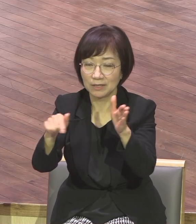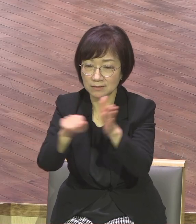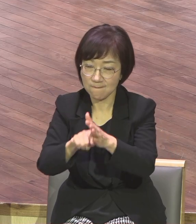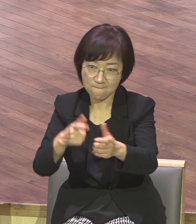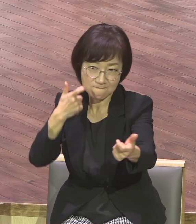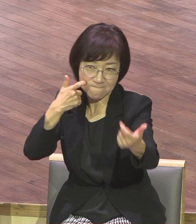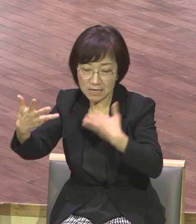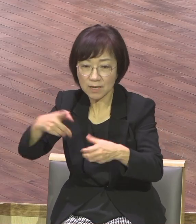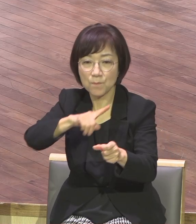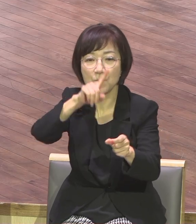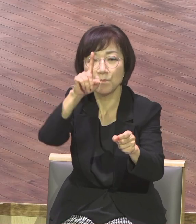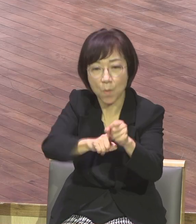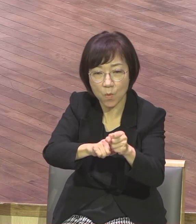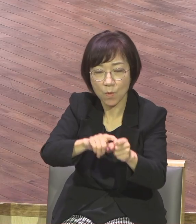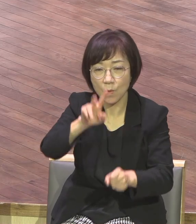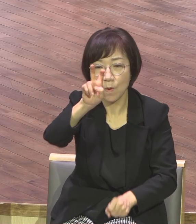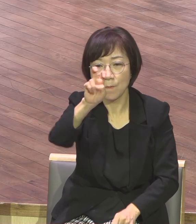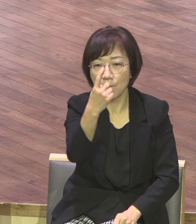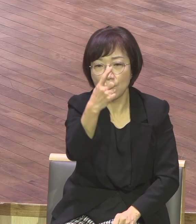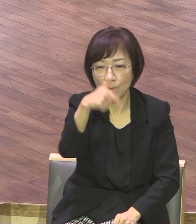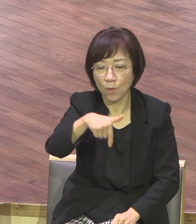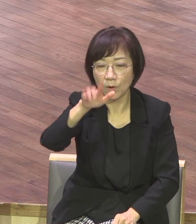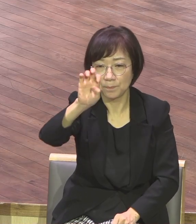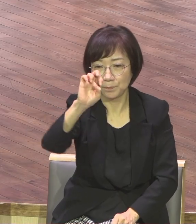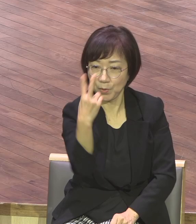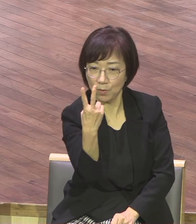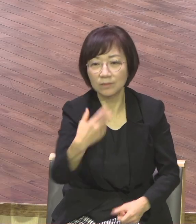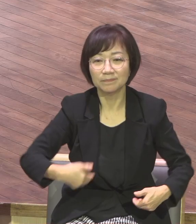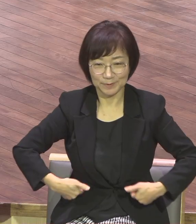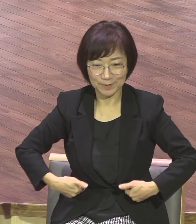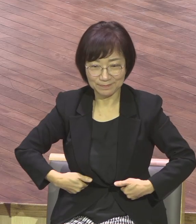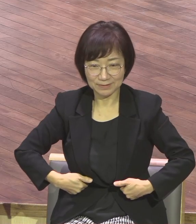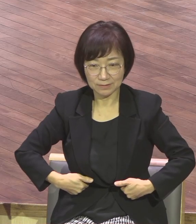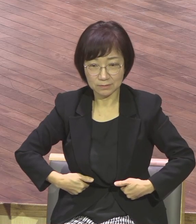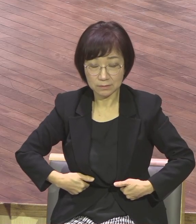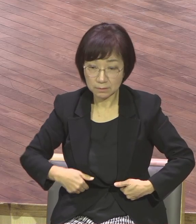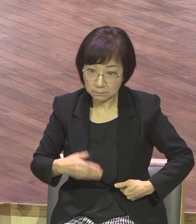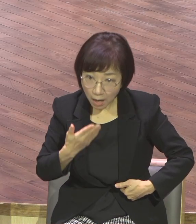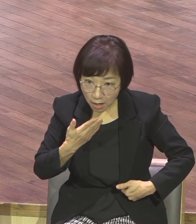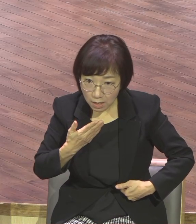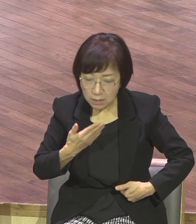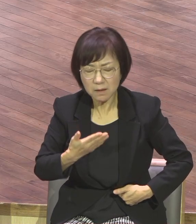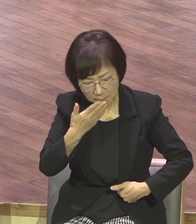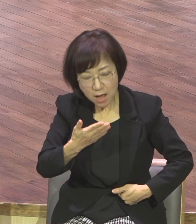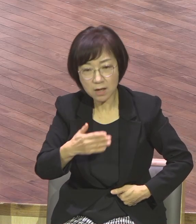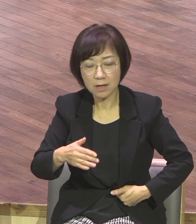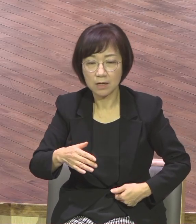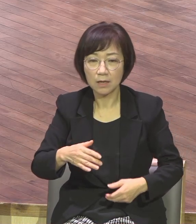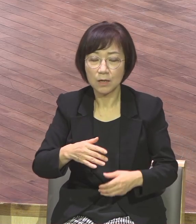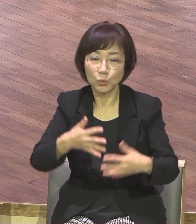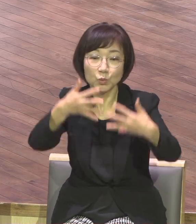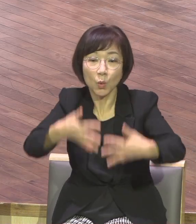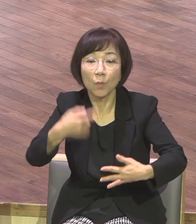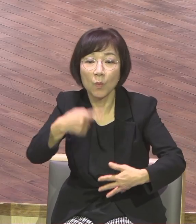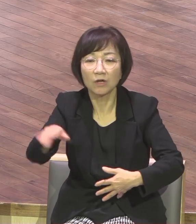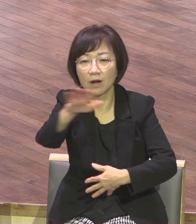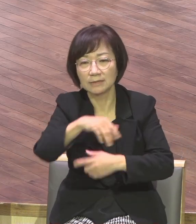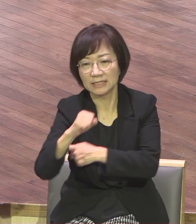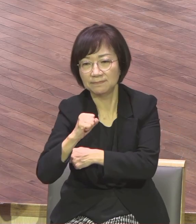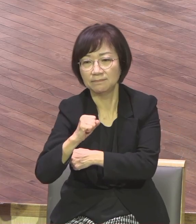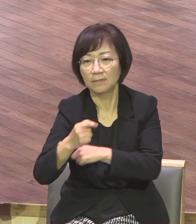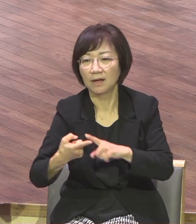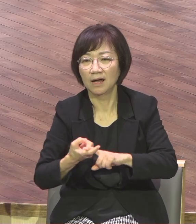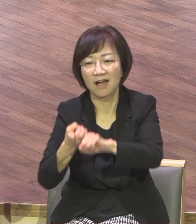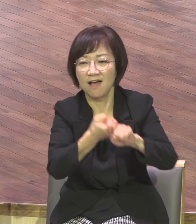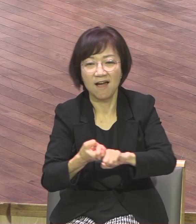가능하냐? 100% 가능합니다. 여러분 마음만 합치면 100% 가능합니다. 저는 우리 교회가